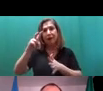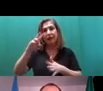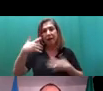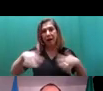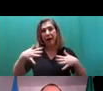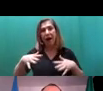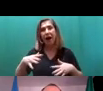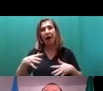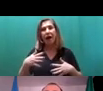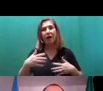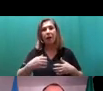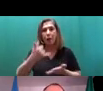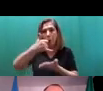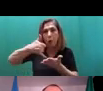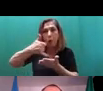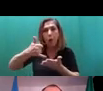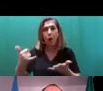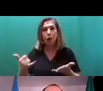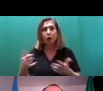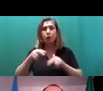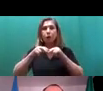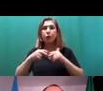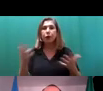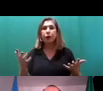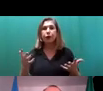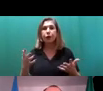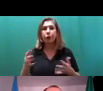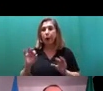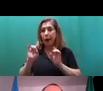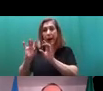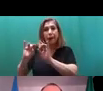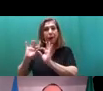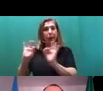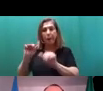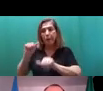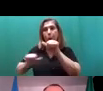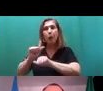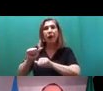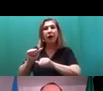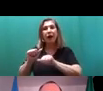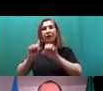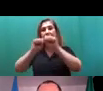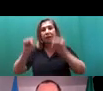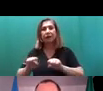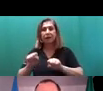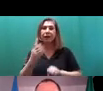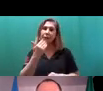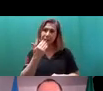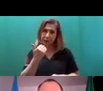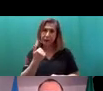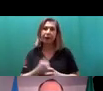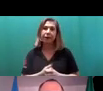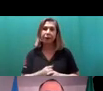calorias, sim? Então, é um luxo, desgraciadamente, e temos que mudar, temos que transformar essa